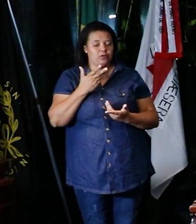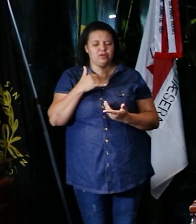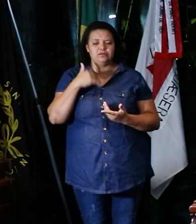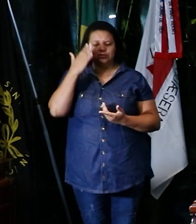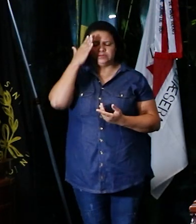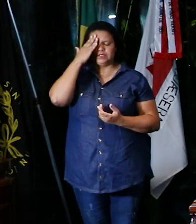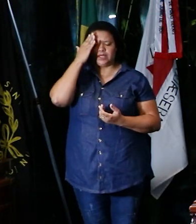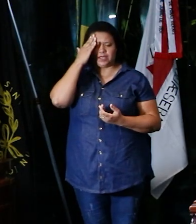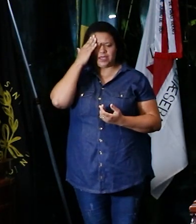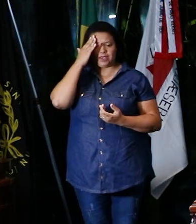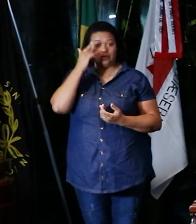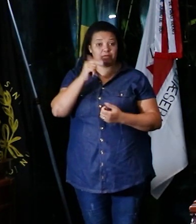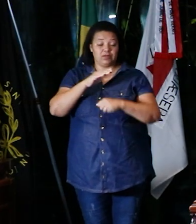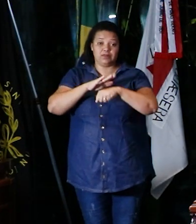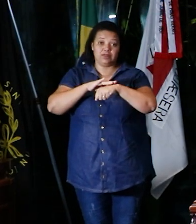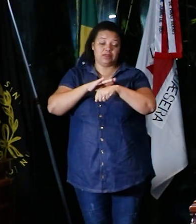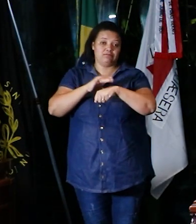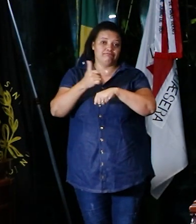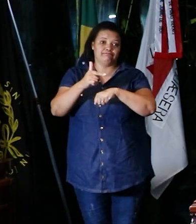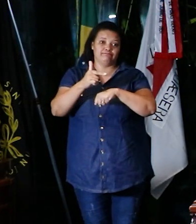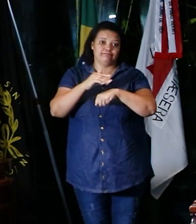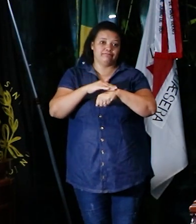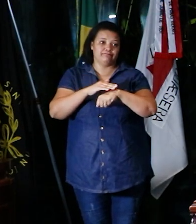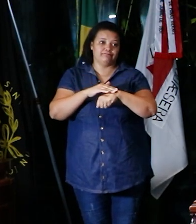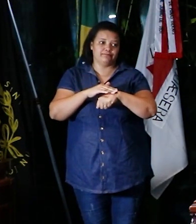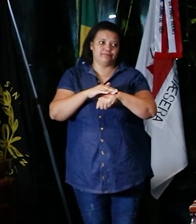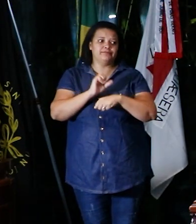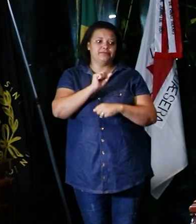Eu sei, o senhor não tem tempo.